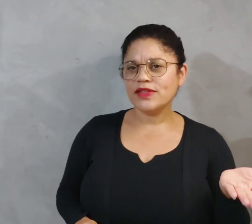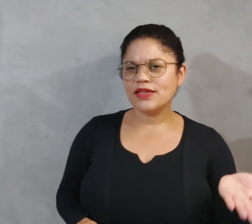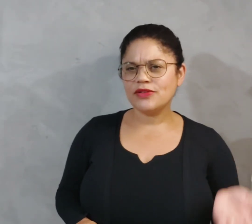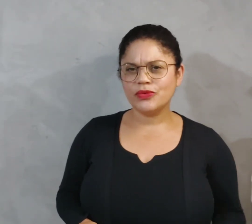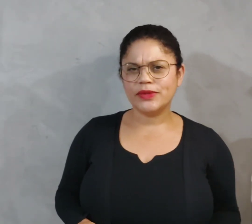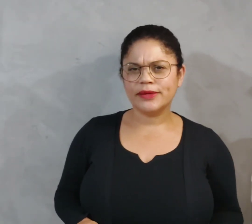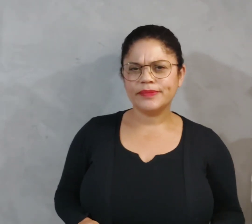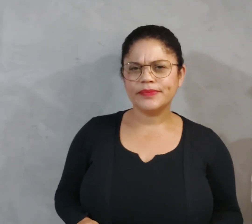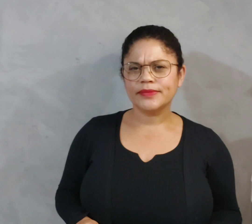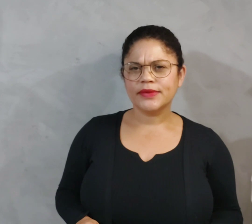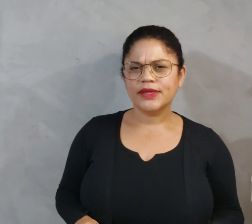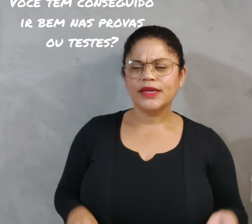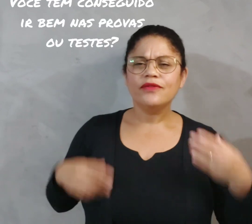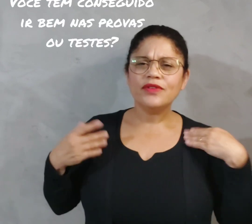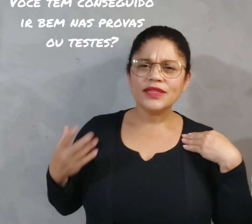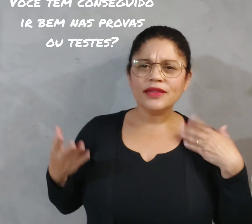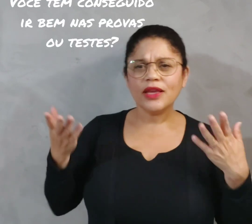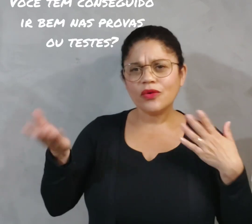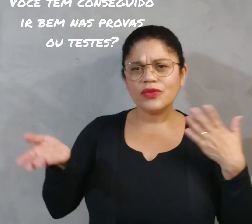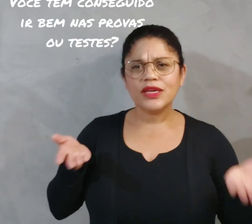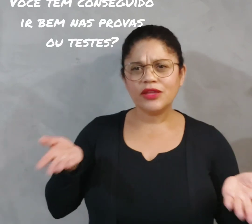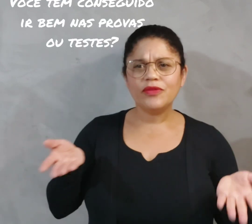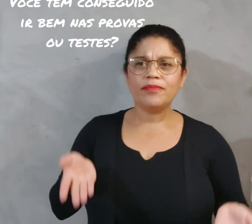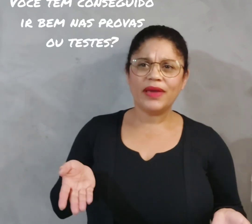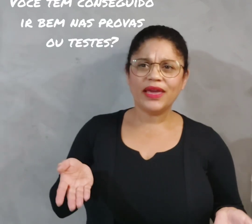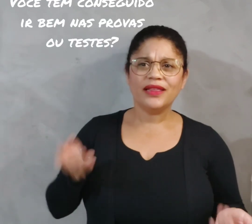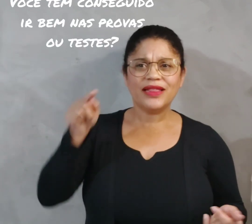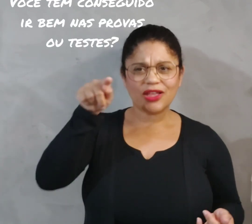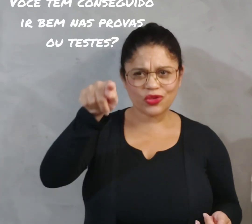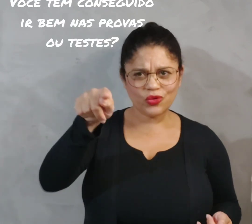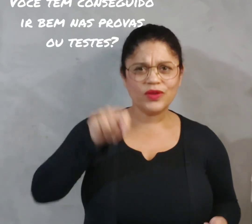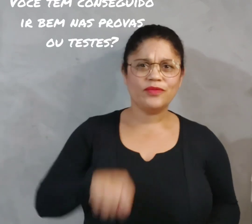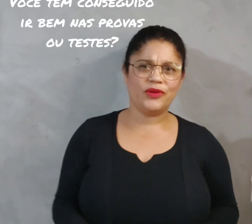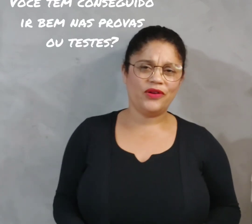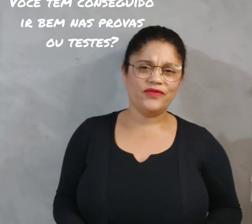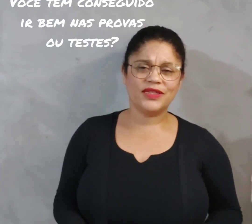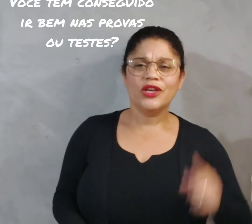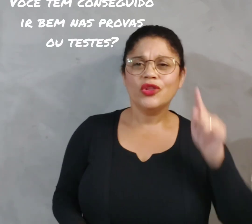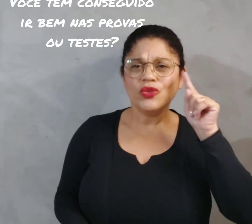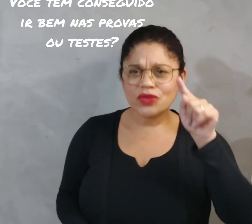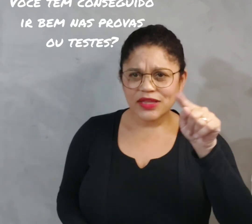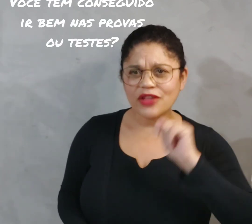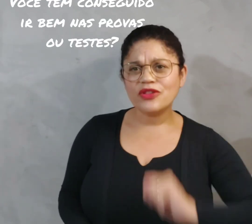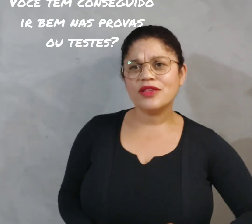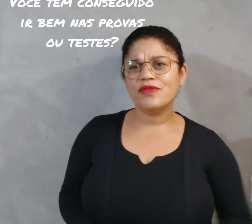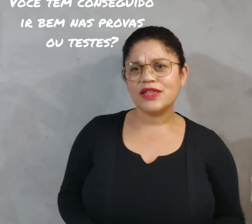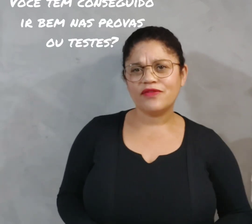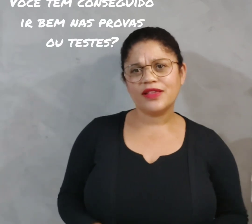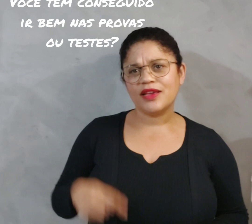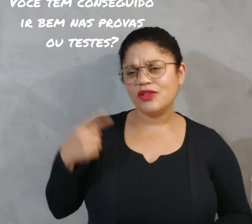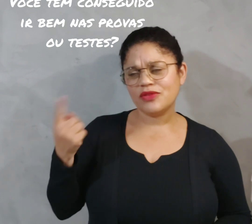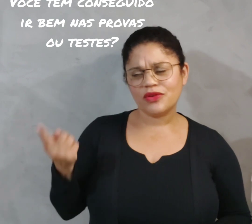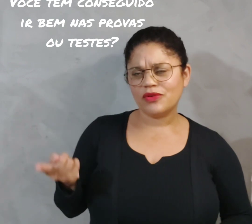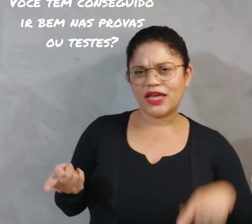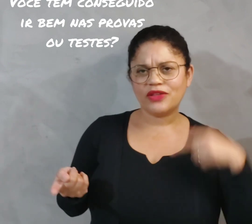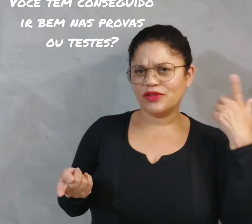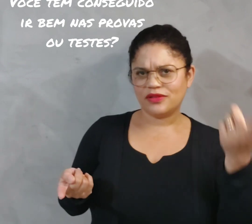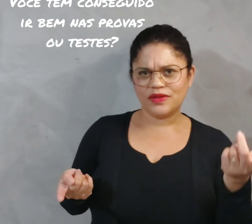você estuda? Você tem conseguido ir bem nas suas provas, nos testes que você faz aí no seu colégio, na sua